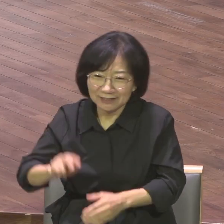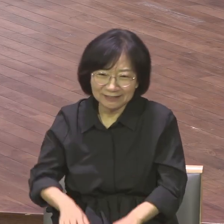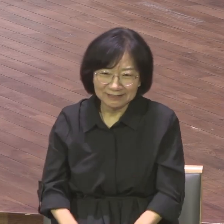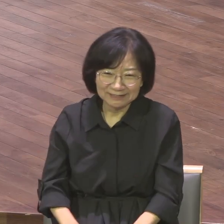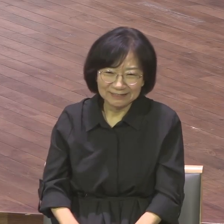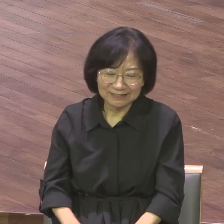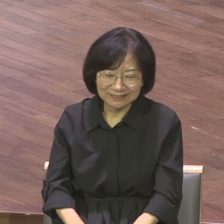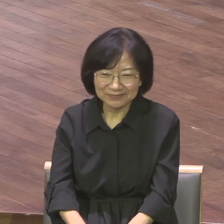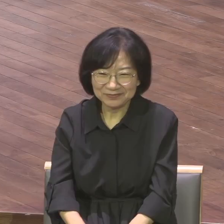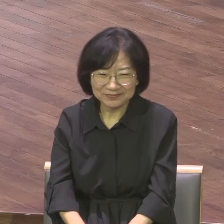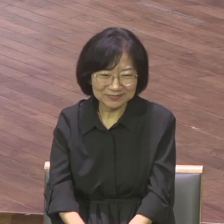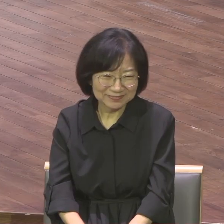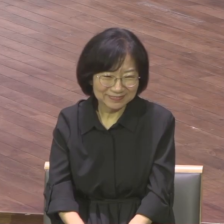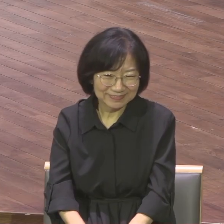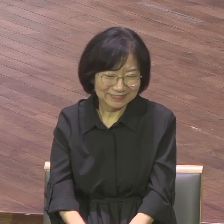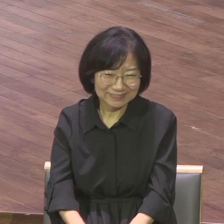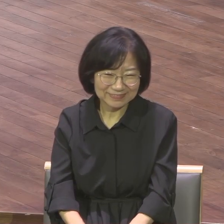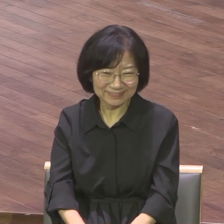오니까 감사하지.